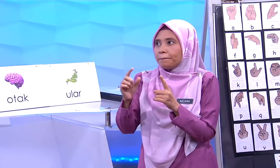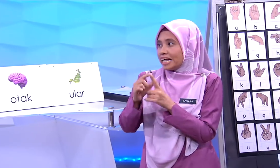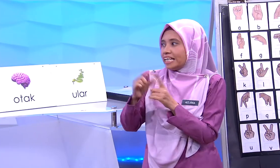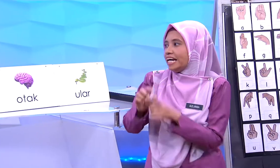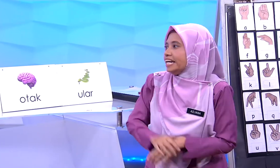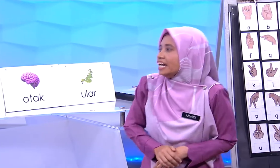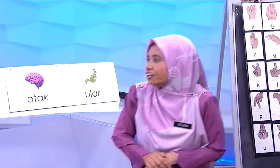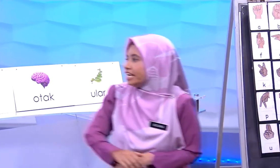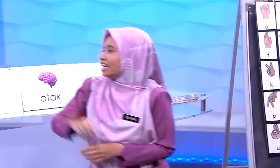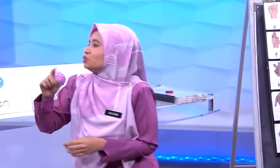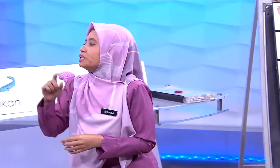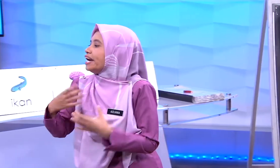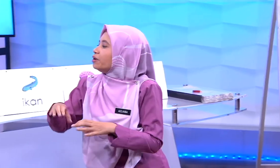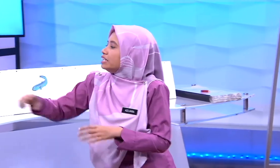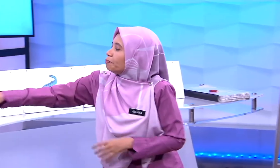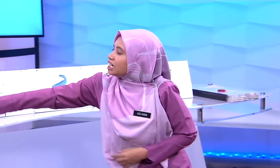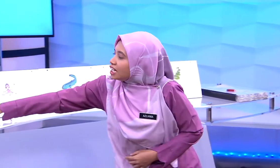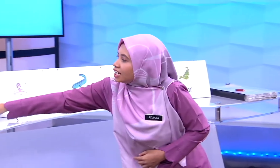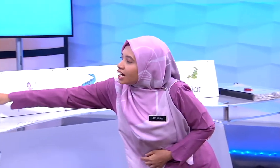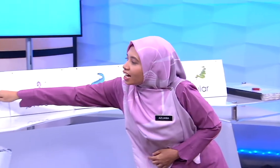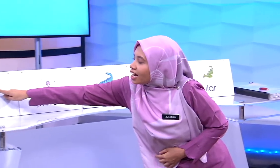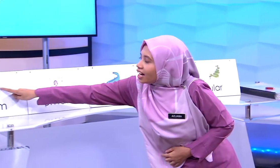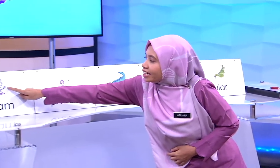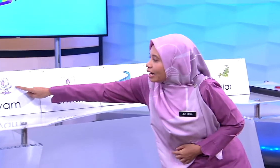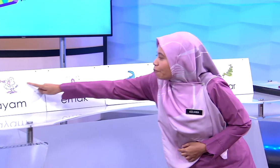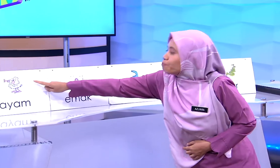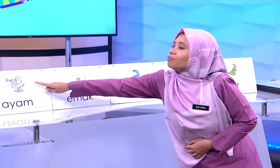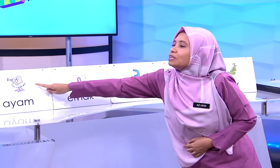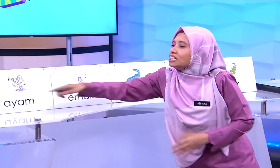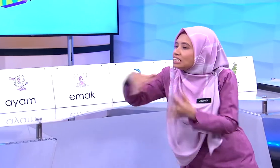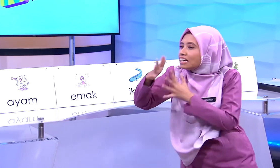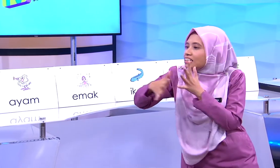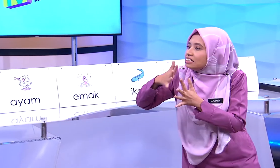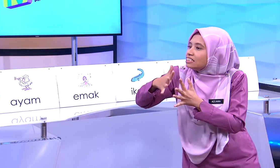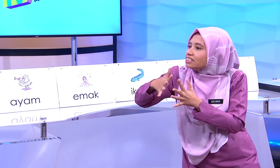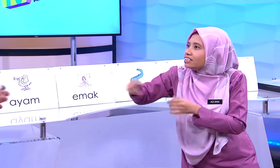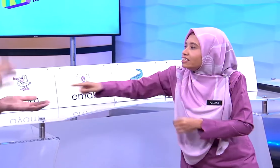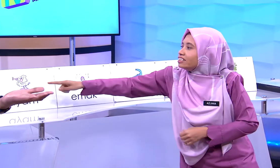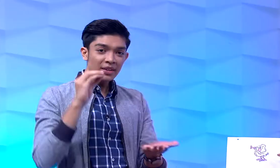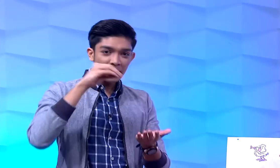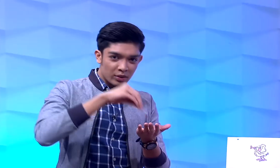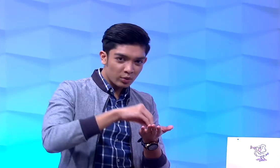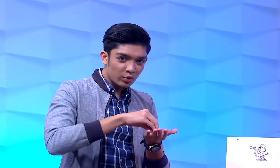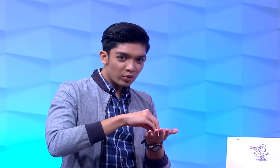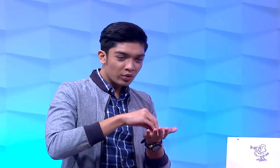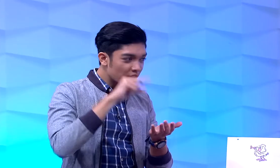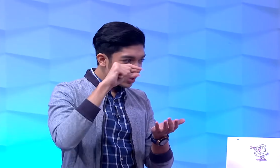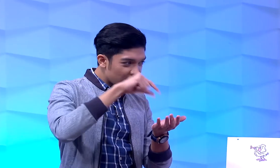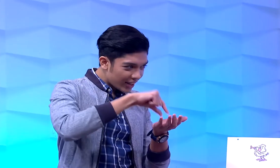perkataannya oke juga ya Ini apa ayam-ayam macam mana caranya ayam tadi atuh ah